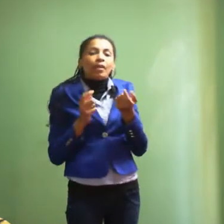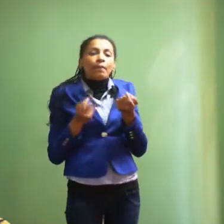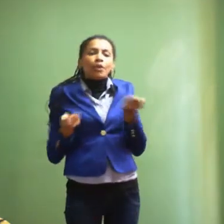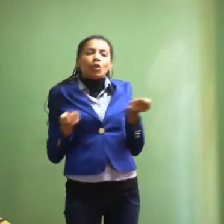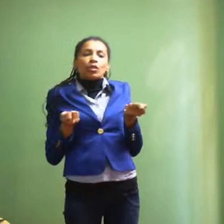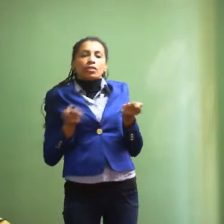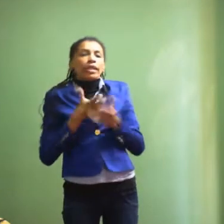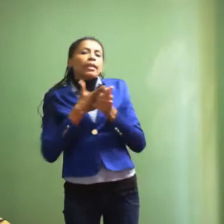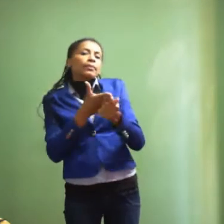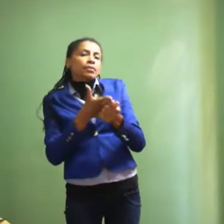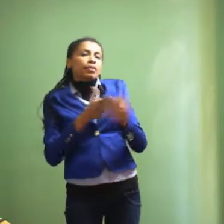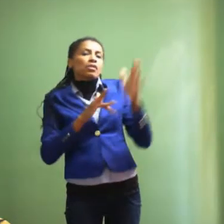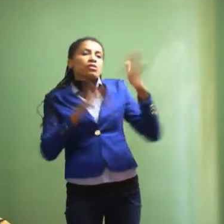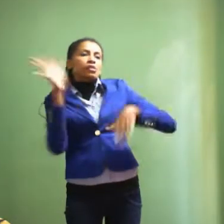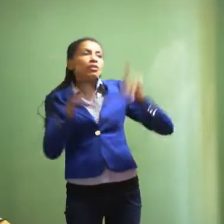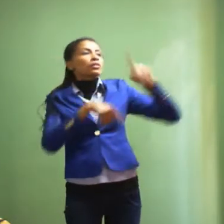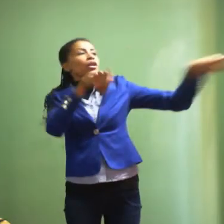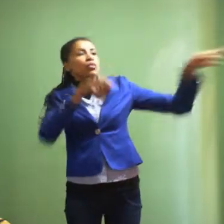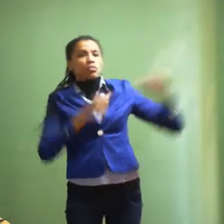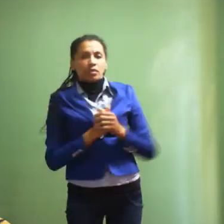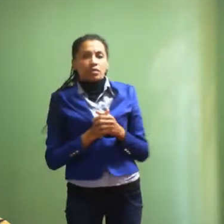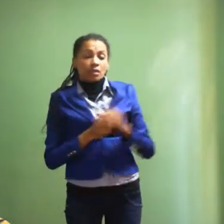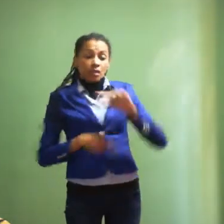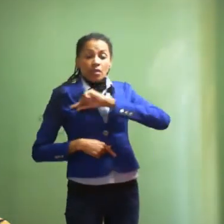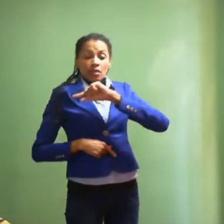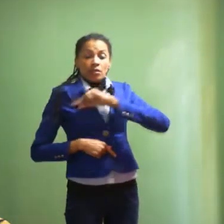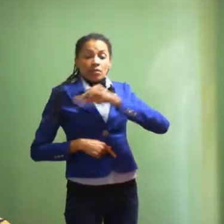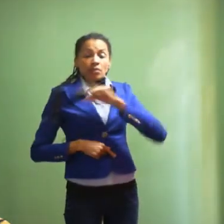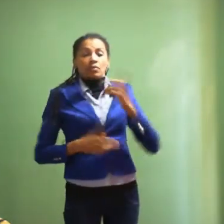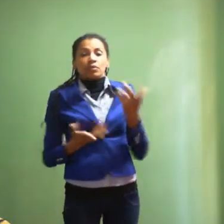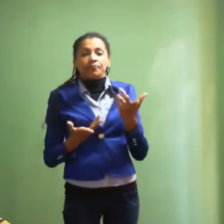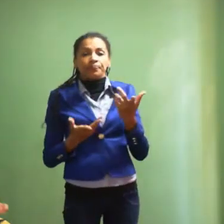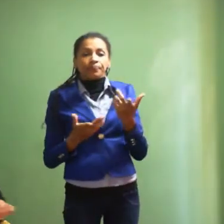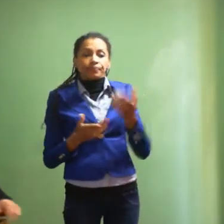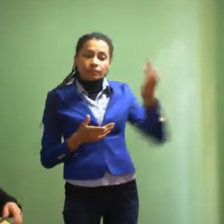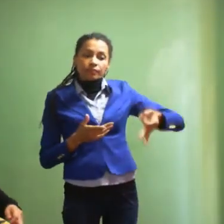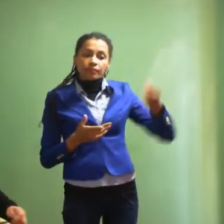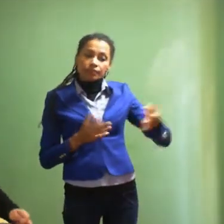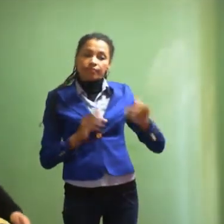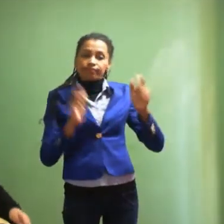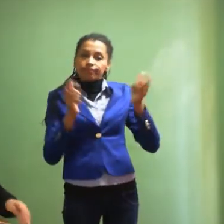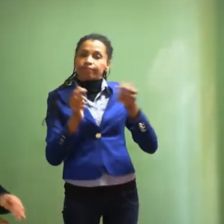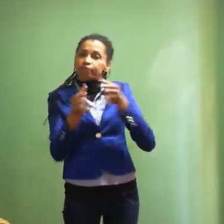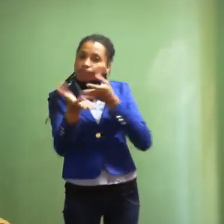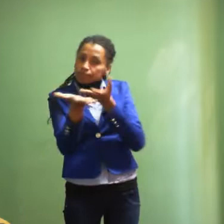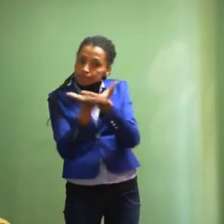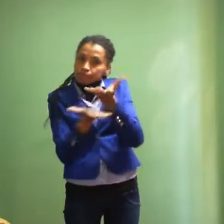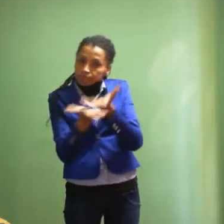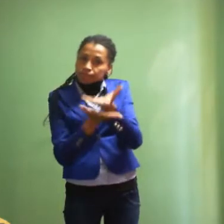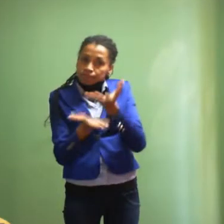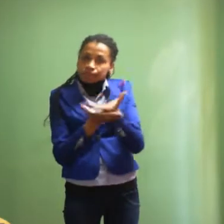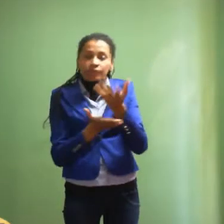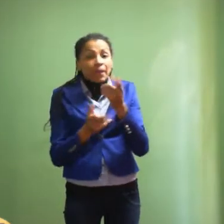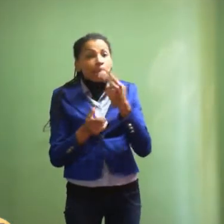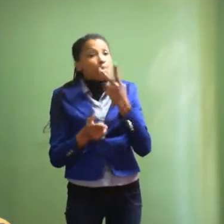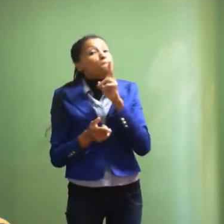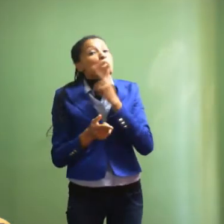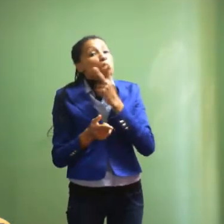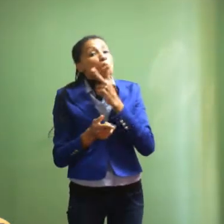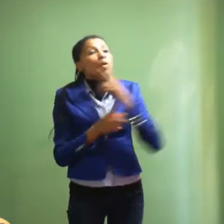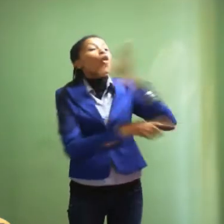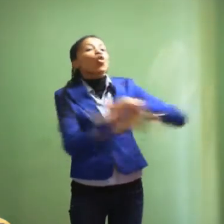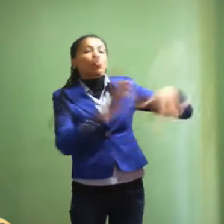manera como se trabaja el vocabulario. Desde el INSOR siempre hemos promovido el hecho de que ese vocabulario